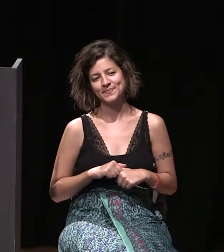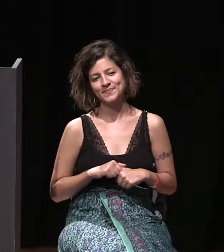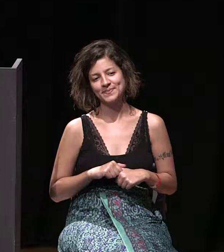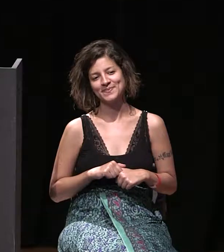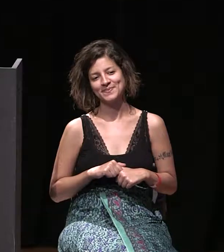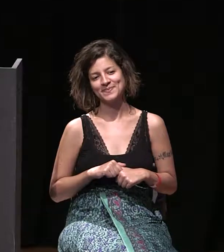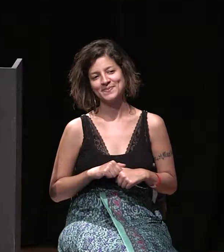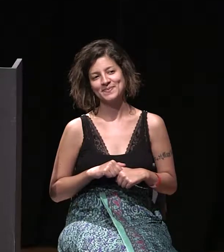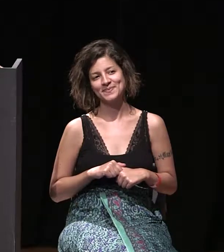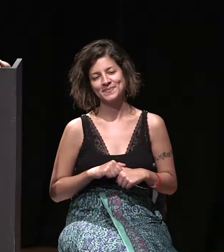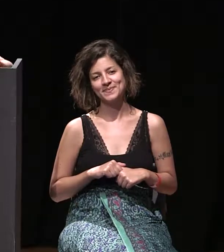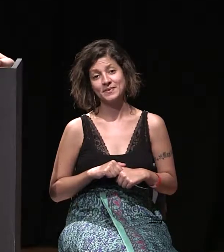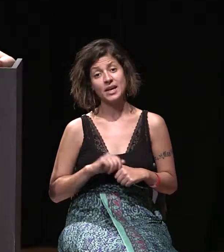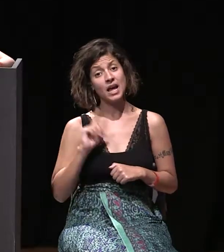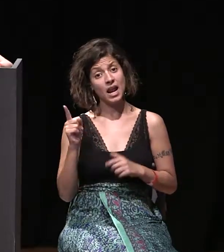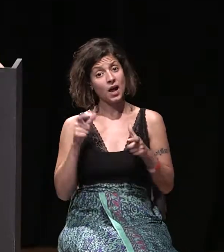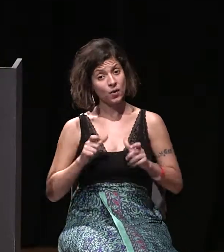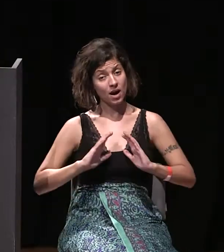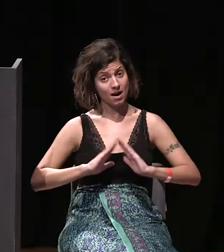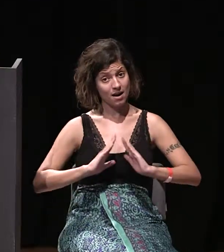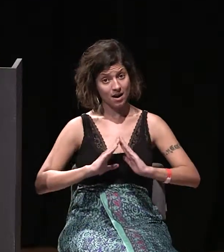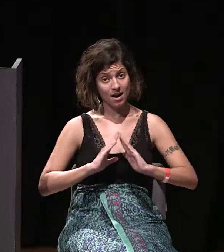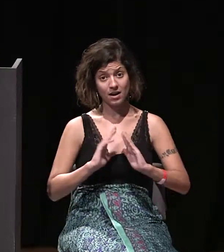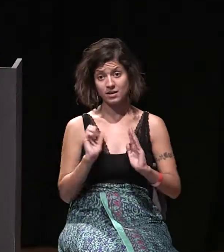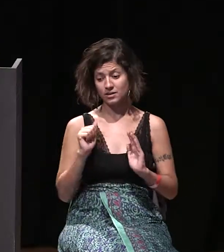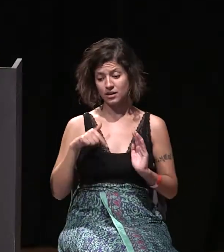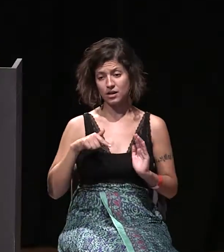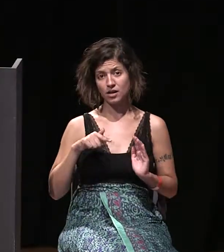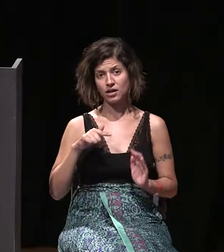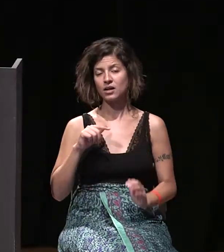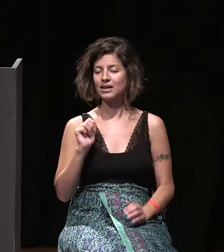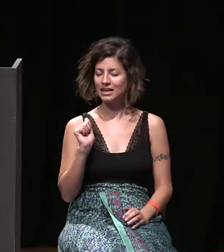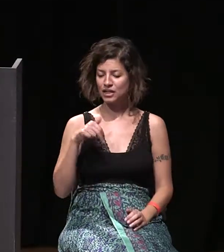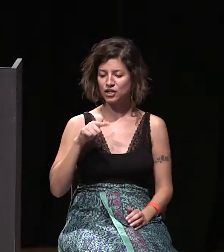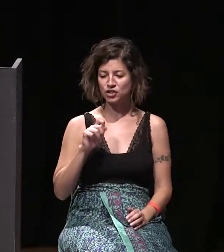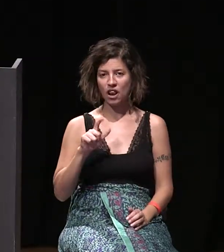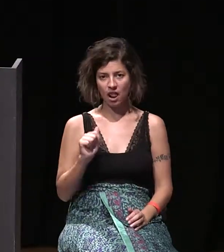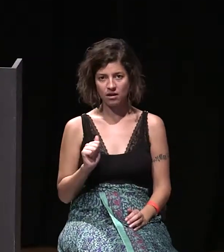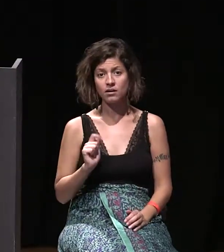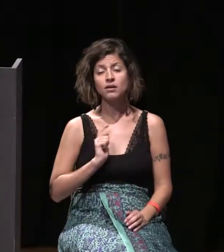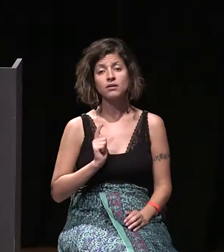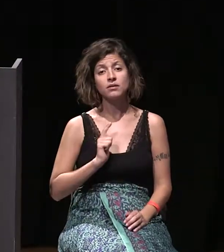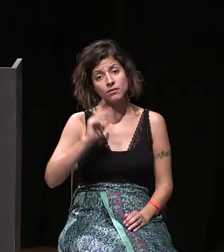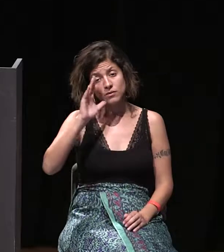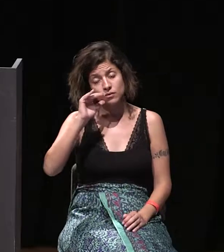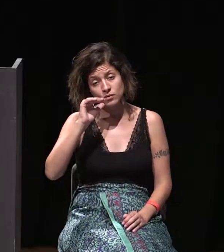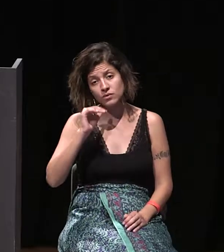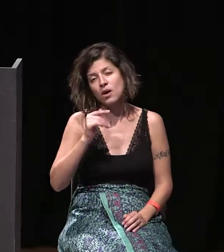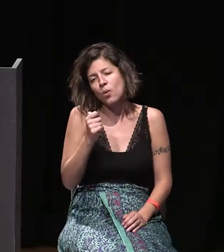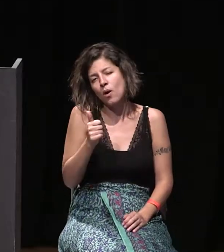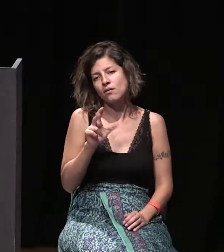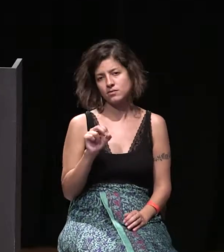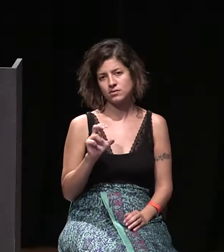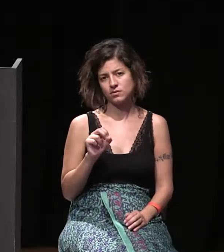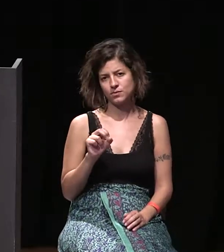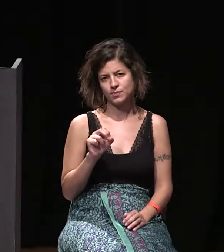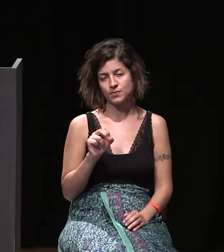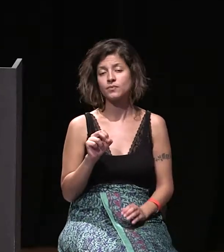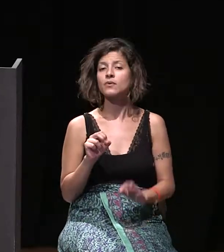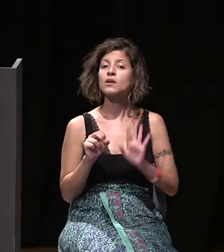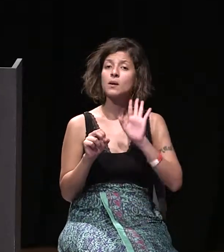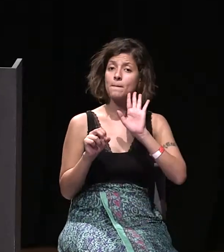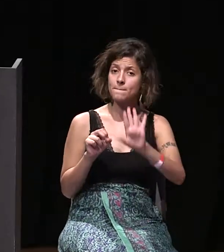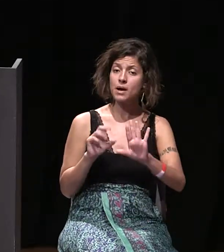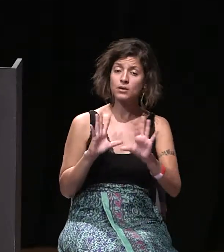Lá na Casa Ângela, gente, a nossa equipe é composta por quase 50 colaboradores, né? Mas o grupo